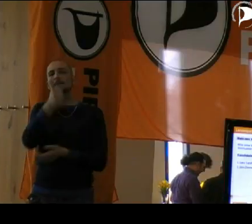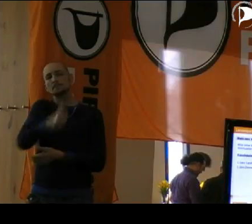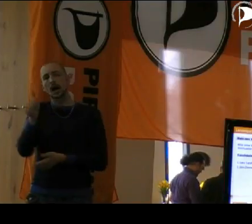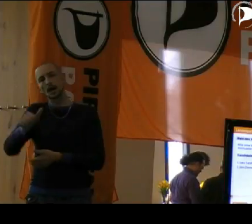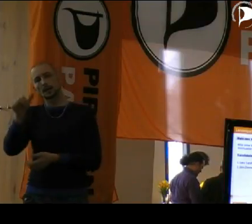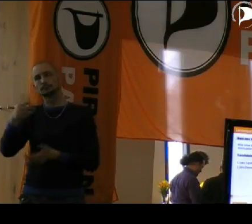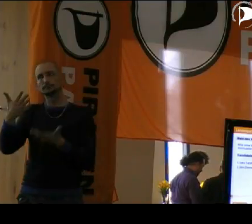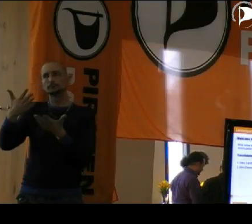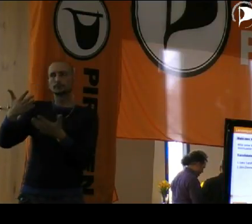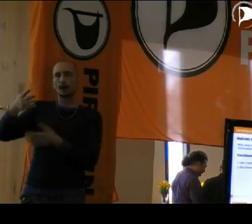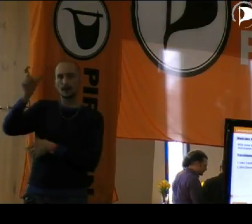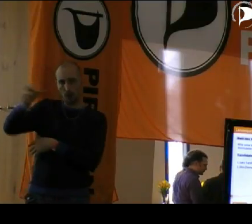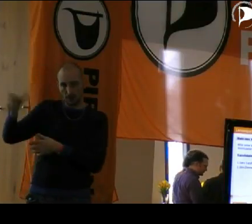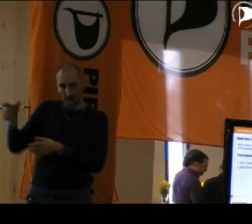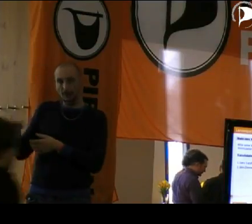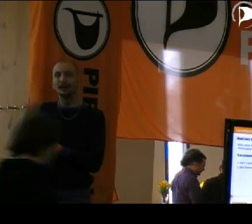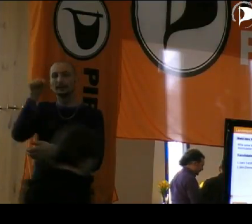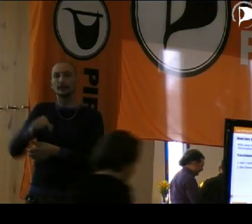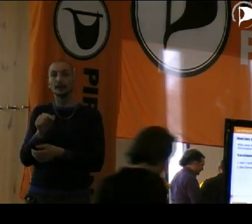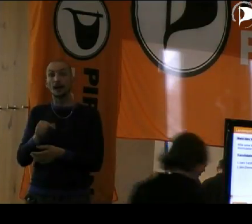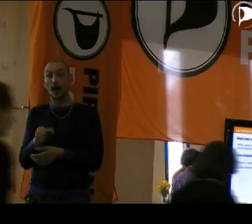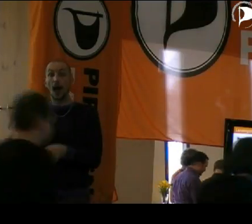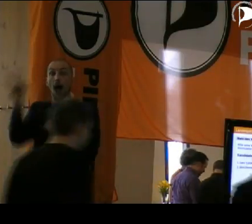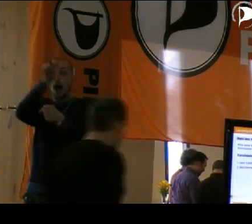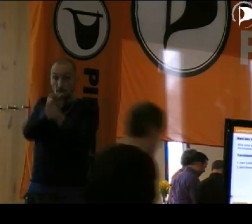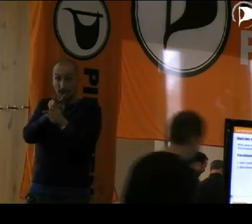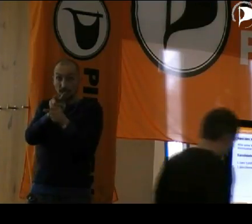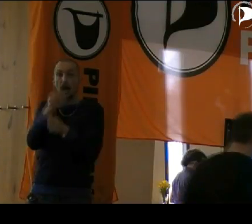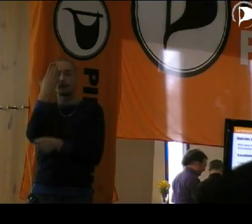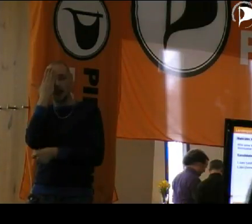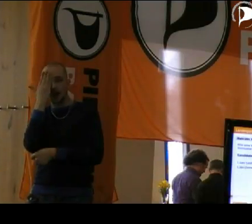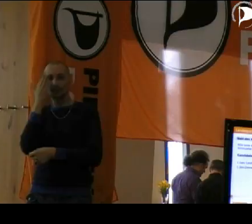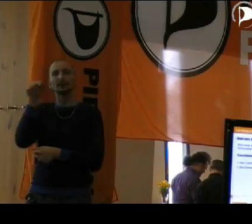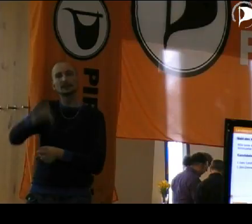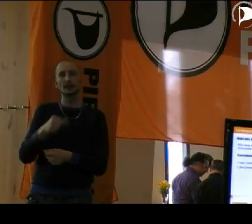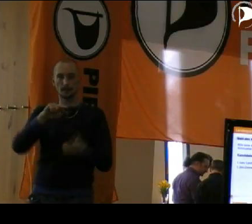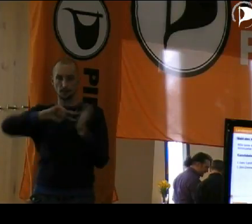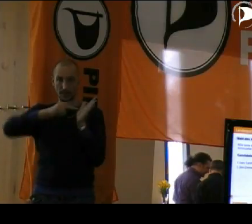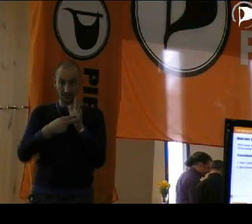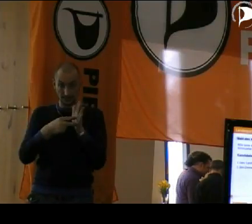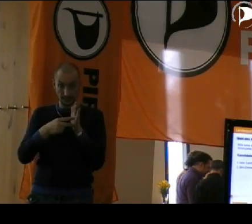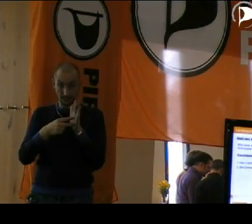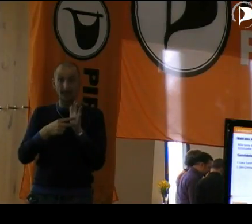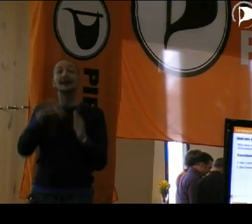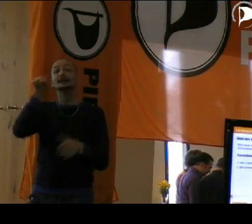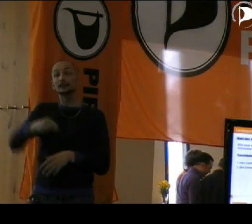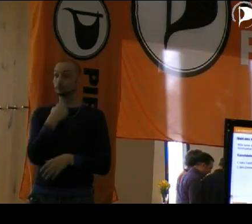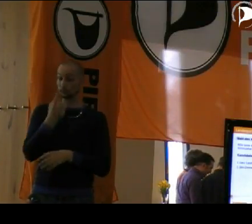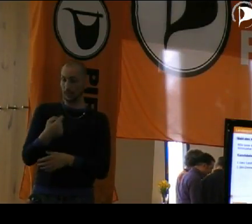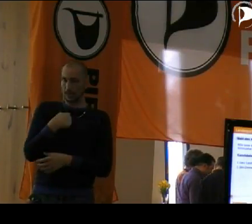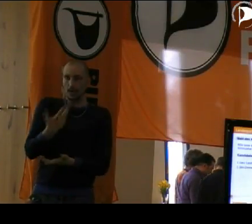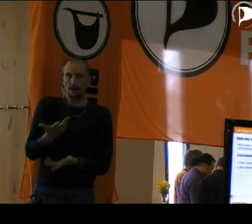wirklich zu wächtern der piraten politik erklären gibt man sich sagen ich hab'